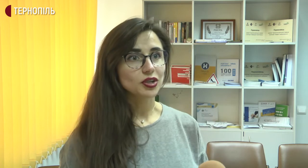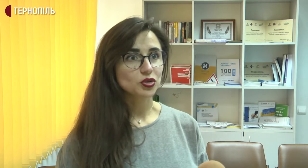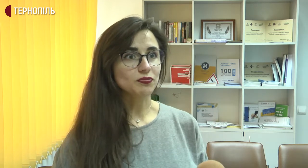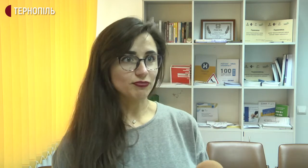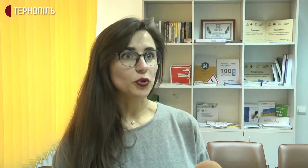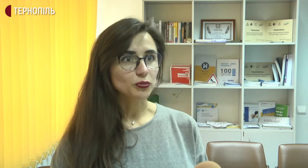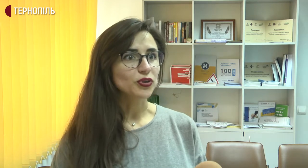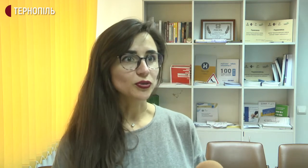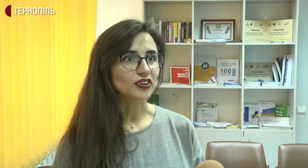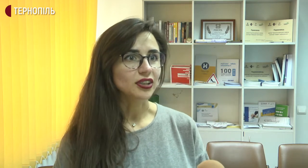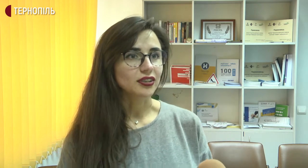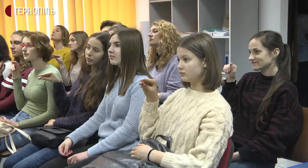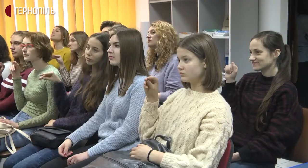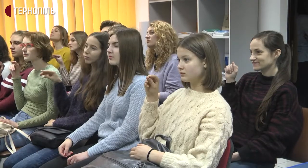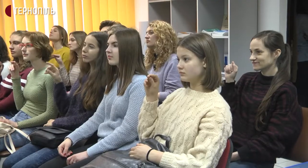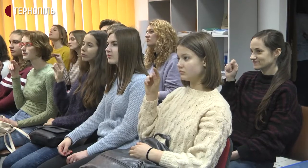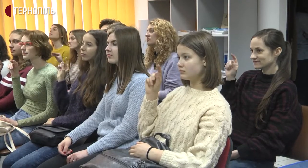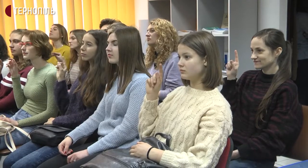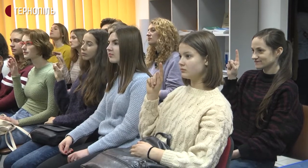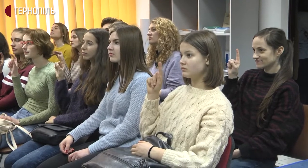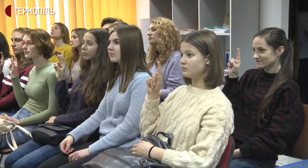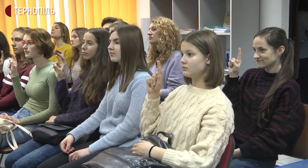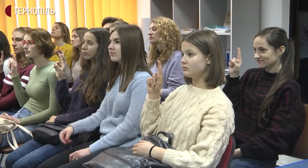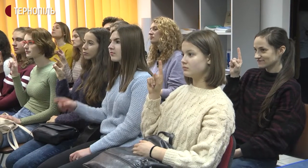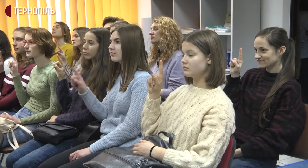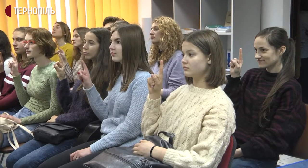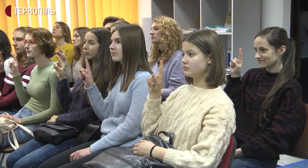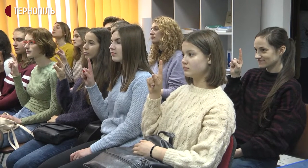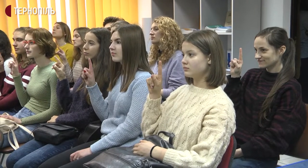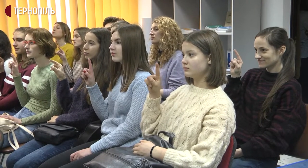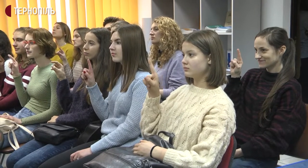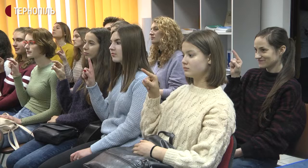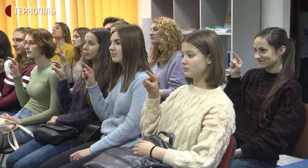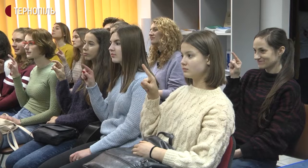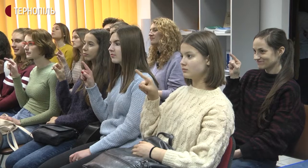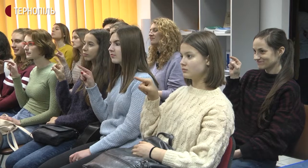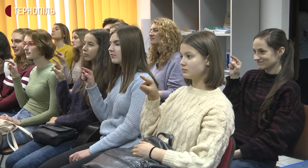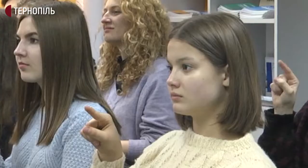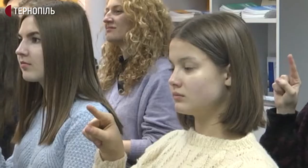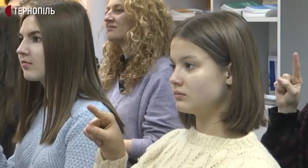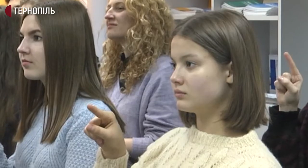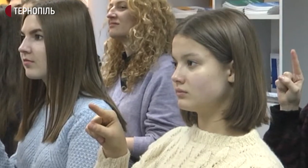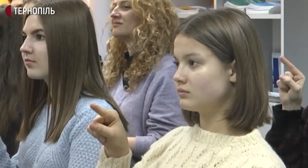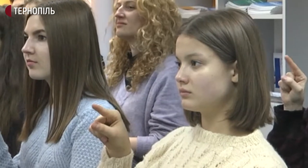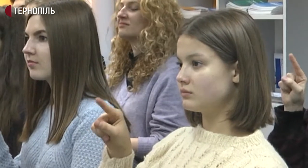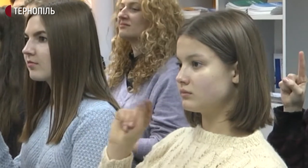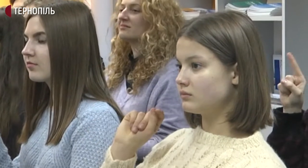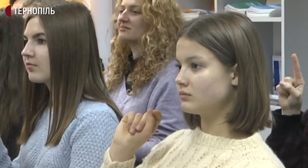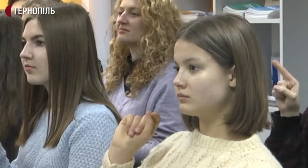також комунікувати. Восьмикласниця Тернопільської школи номер 6 Марія Літинська показує, які знаки жестової мови